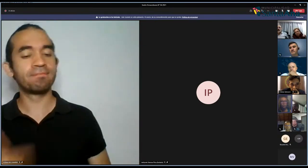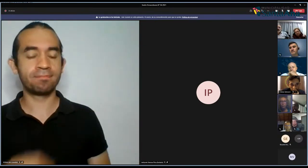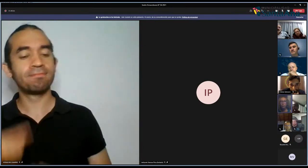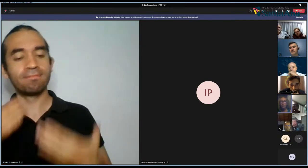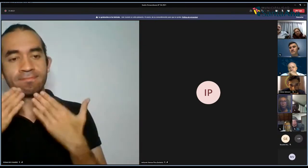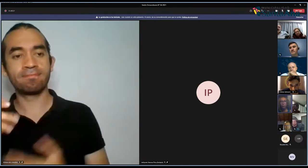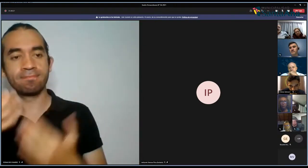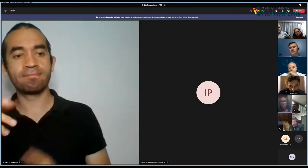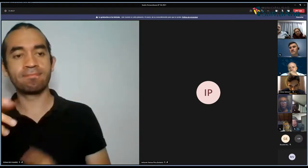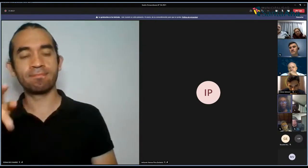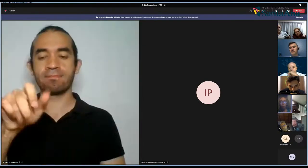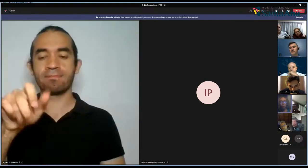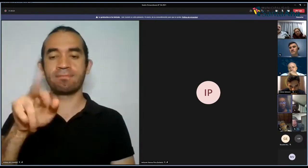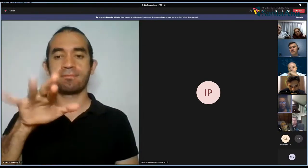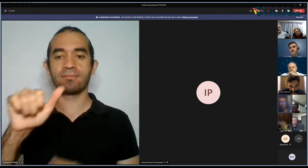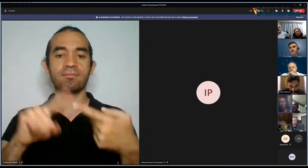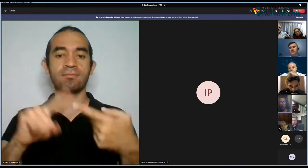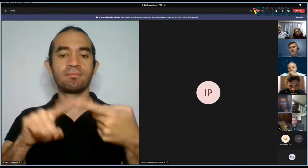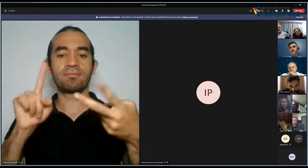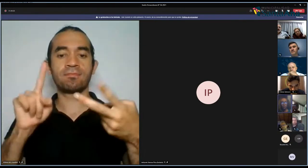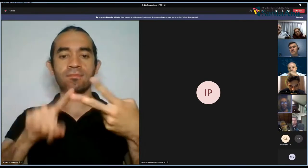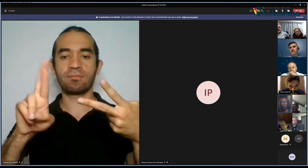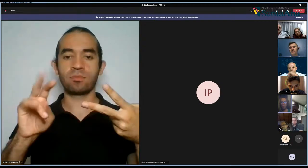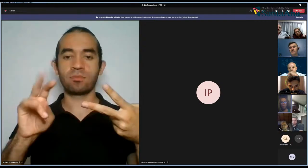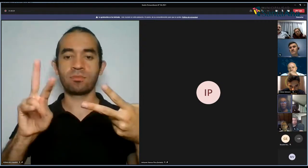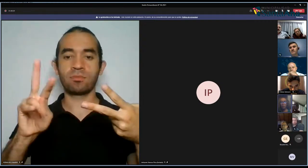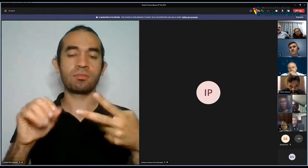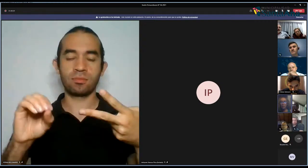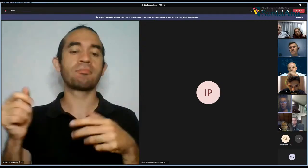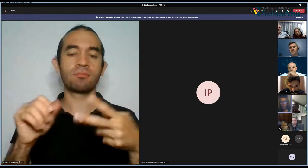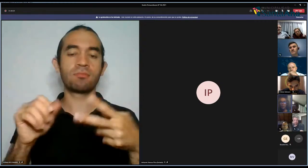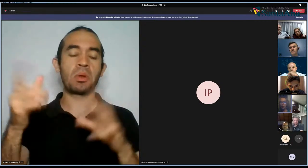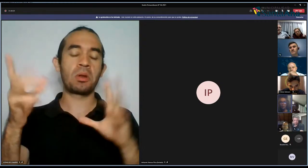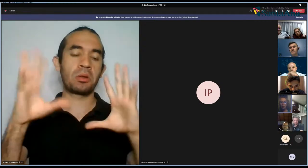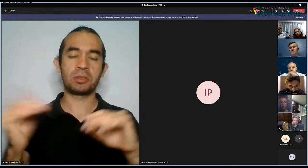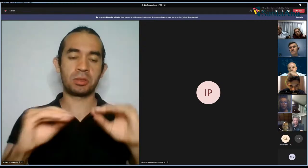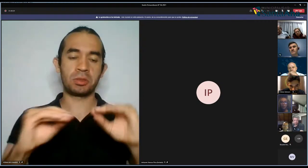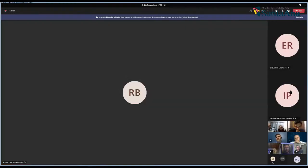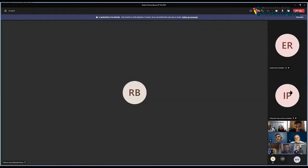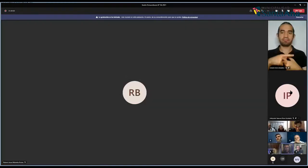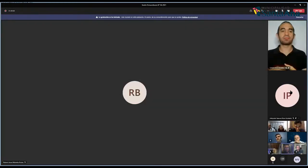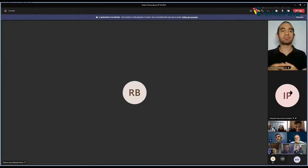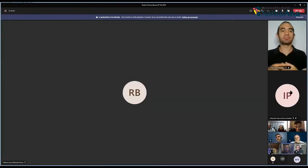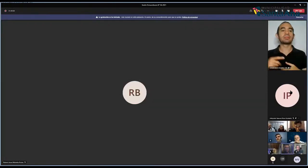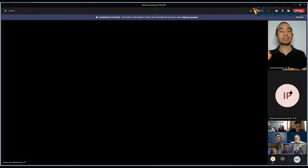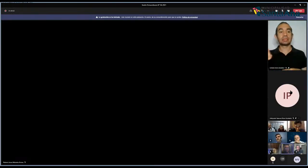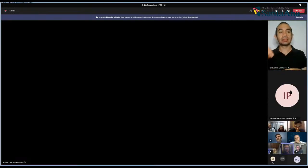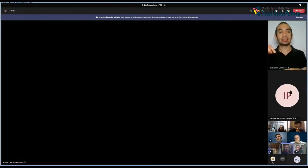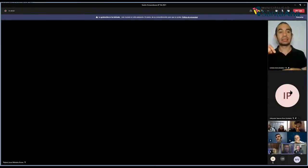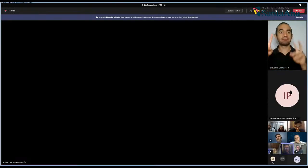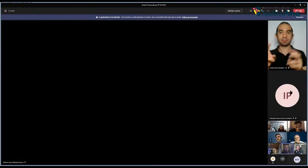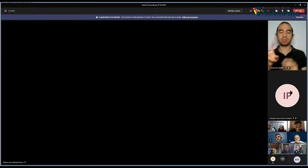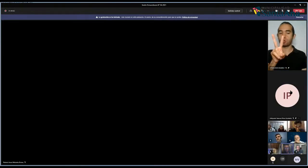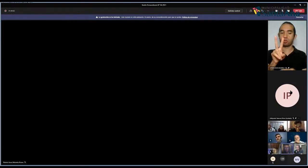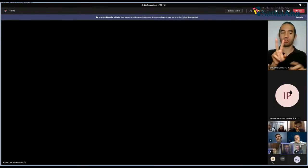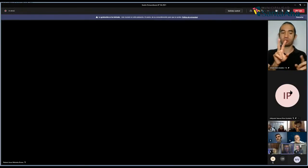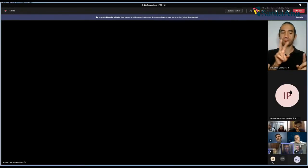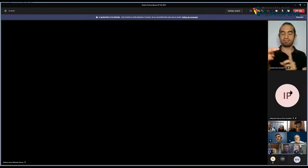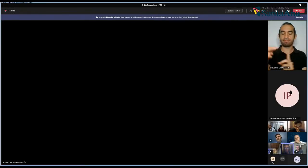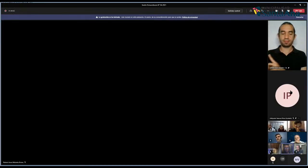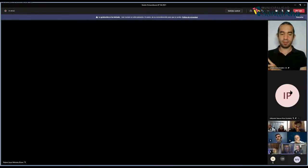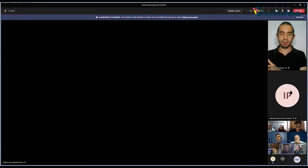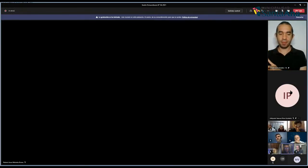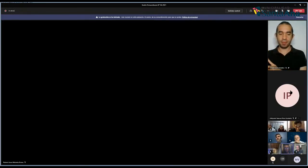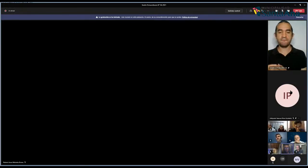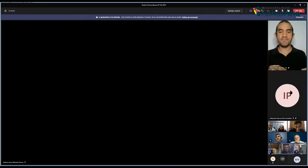por acompañarnos esta noche me parece que este tema tiene dos aristas verdad que estamos pudiendo ver